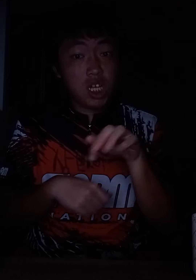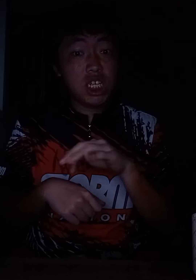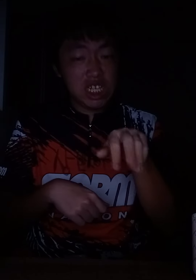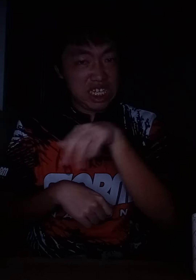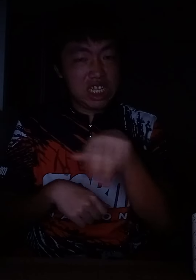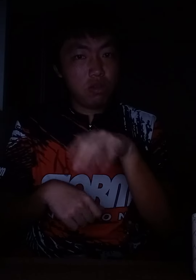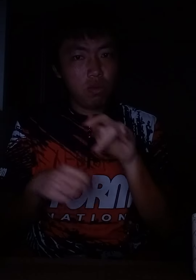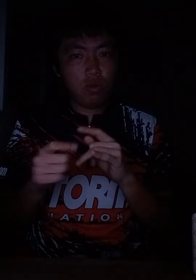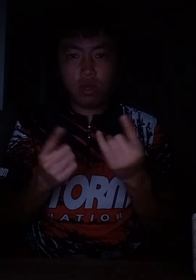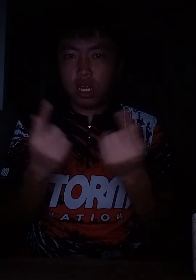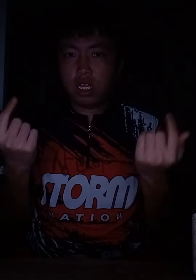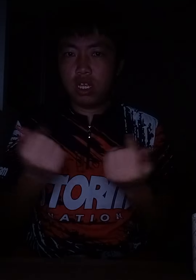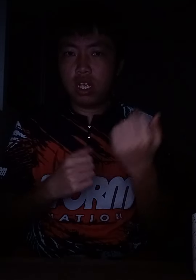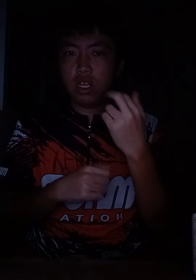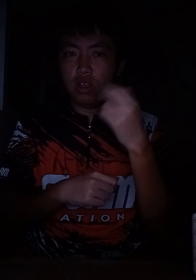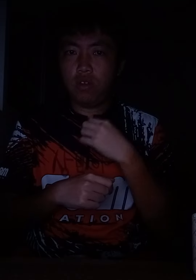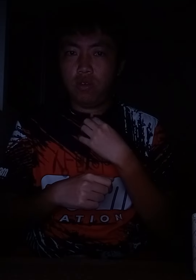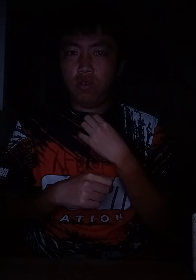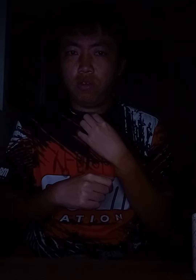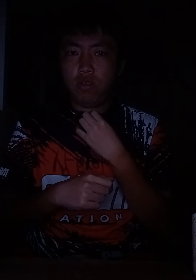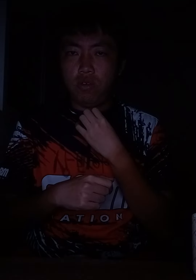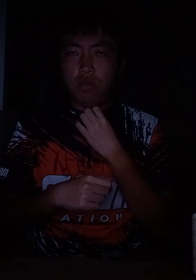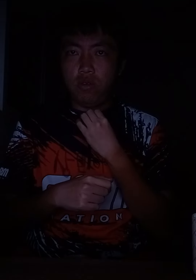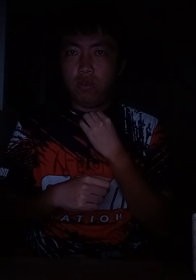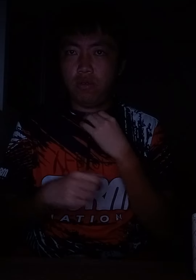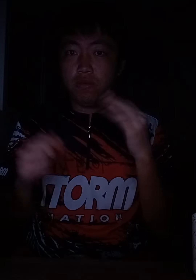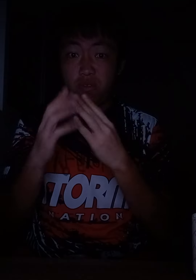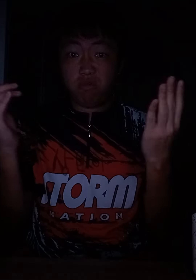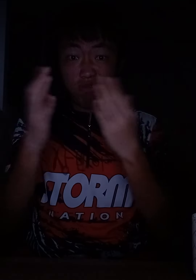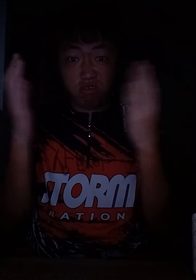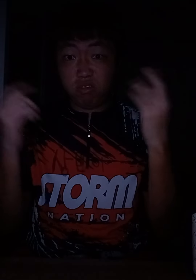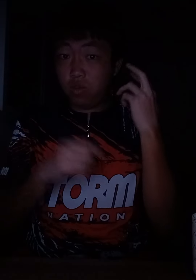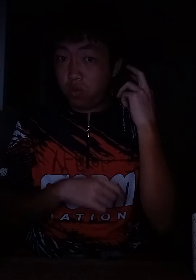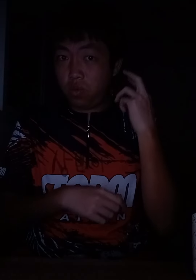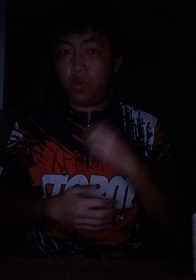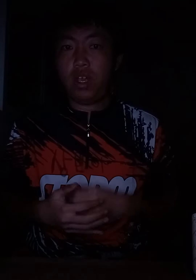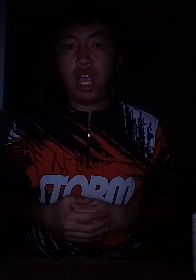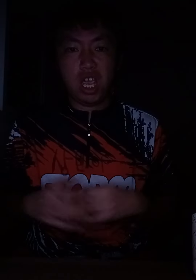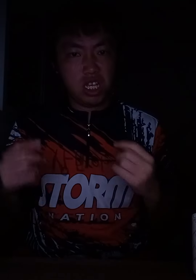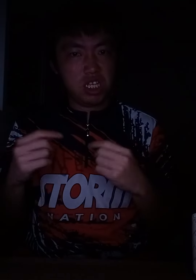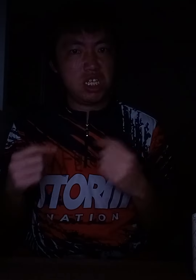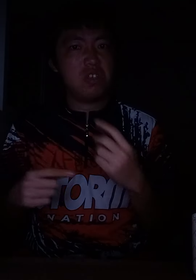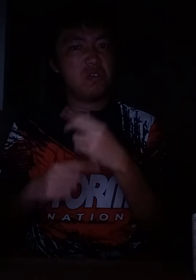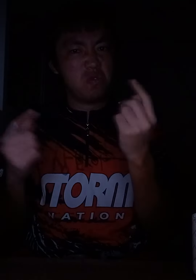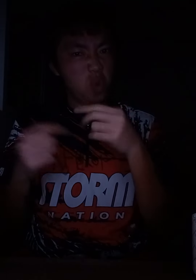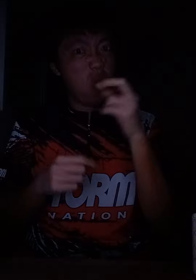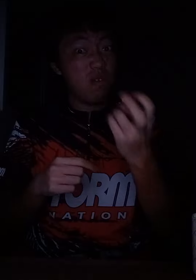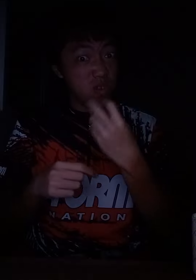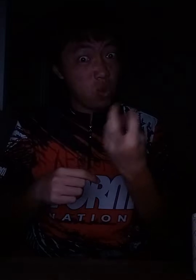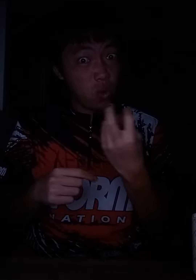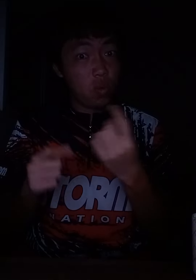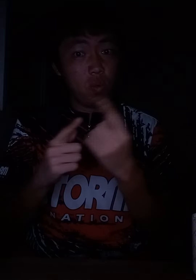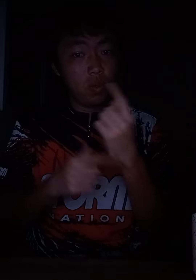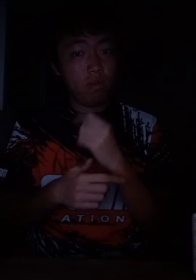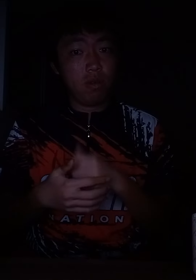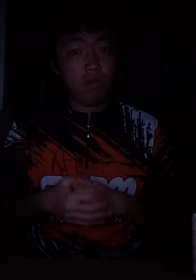그 목소리가 경찰과의 통화에서도 계속 들리는 겁니다. A씨가 계속 고함을 치고 있었던 건데요. 경찰